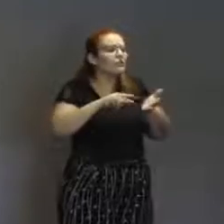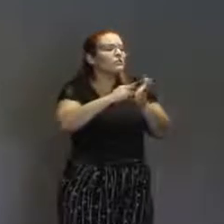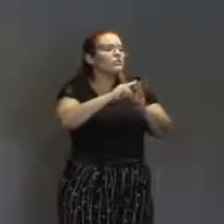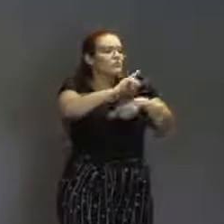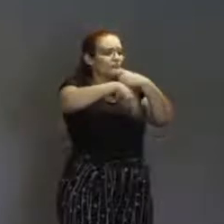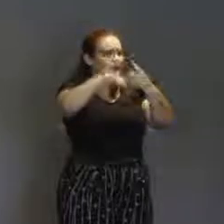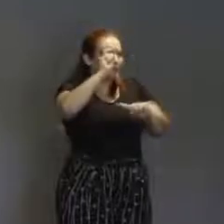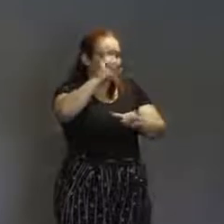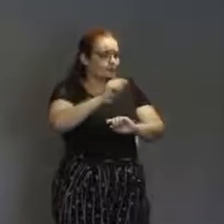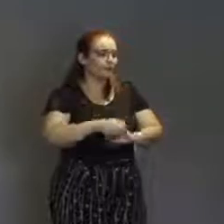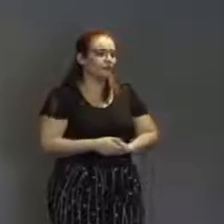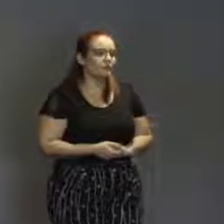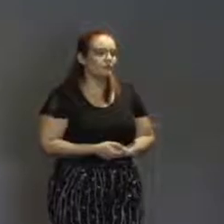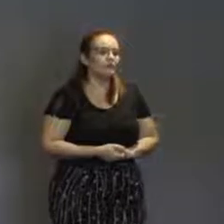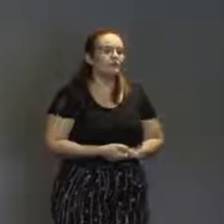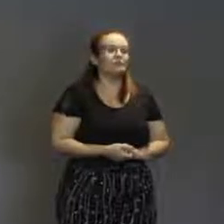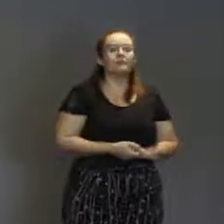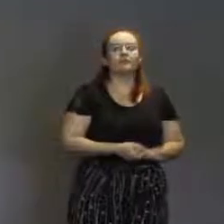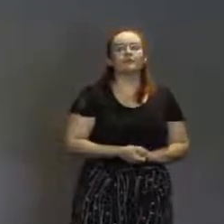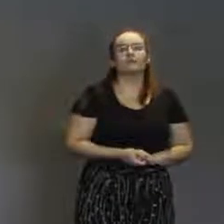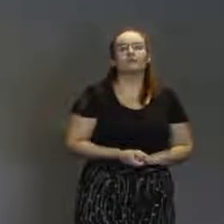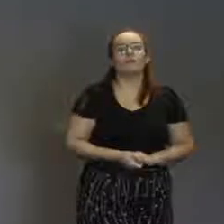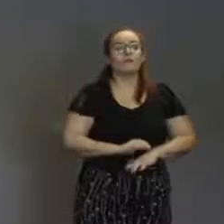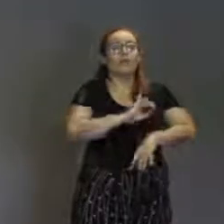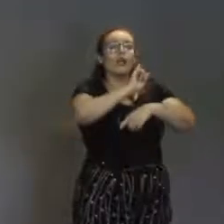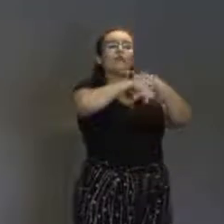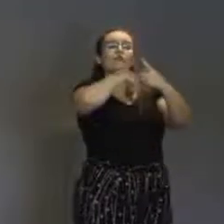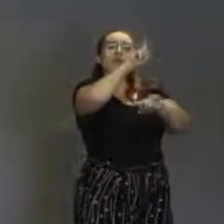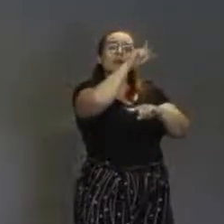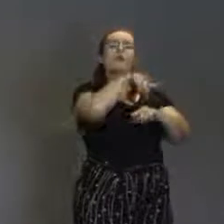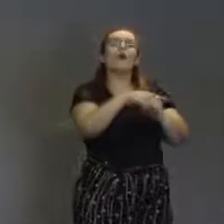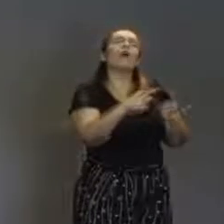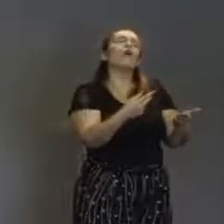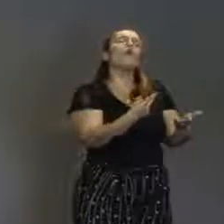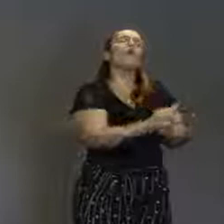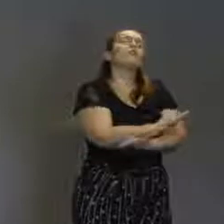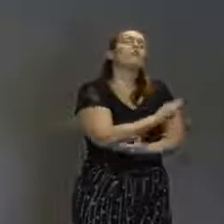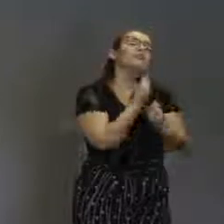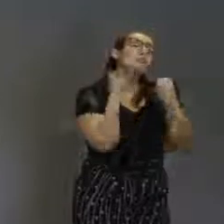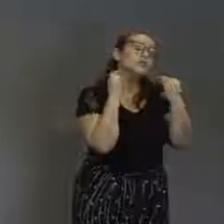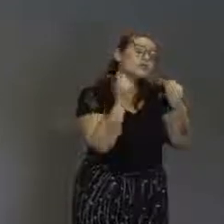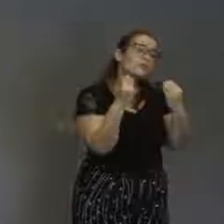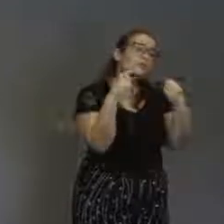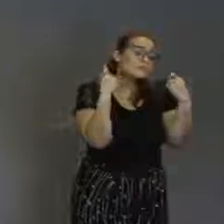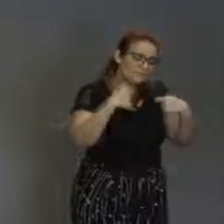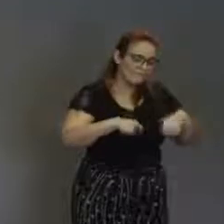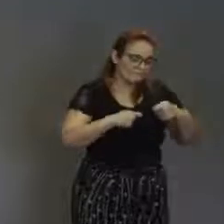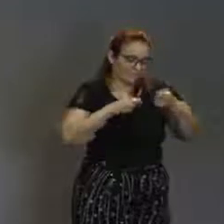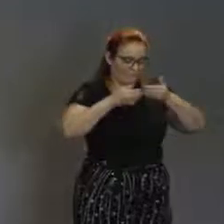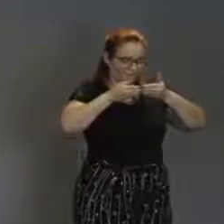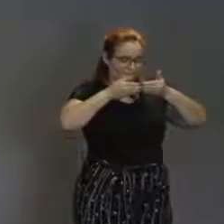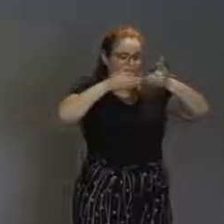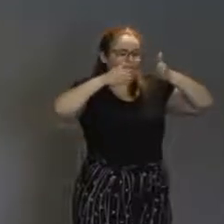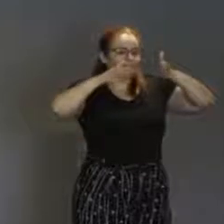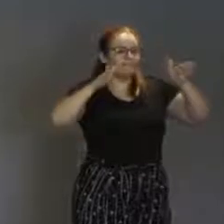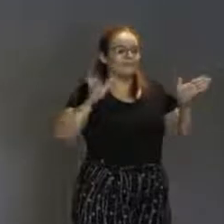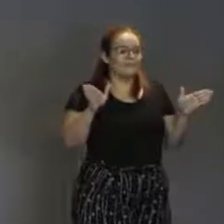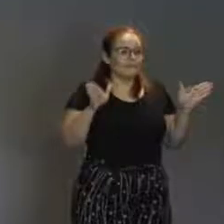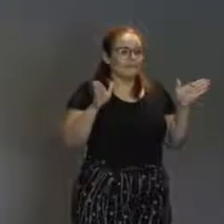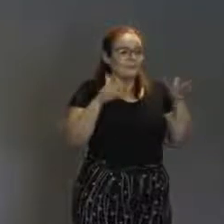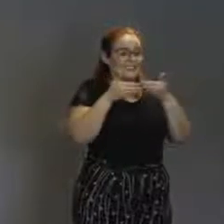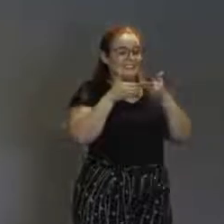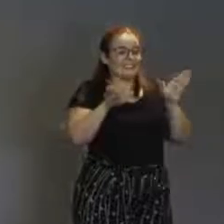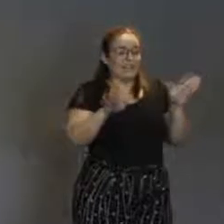A inovação, de fato, ela só acontece quando você se abre. Abre para a sociedade, abre para entender o conhecimento do